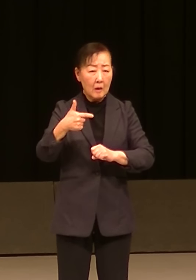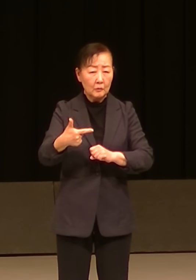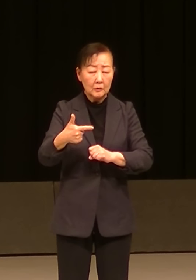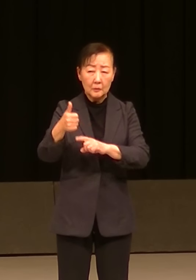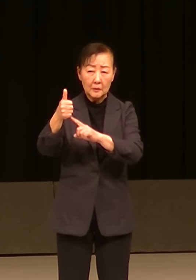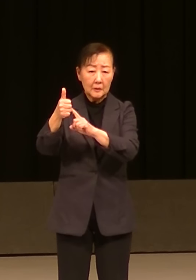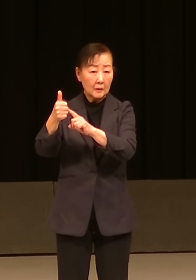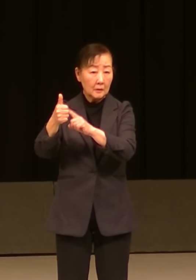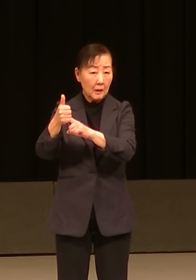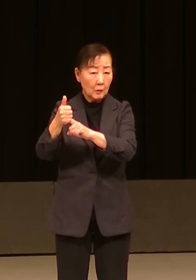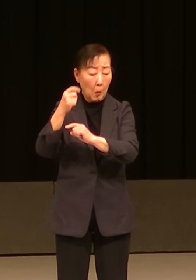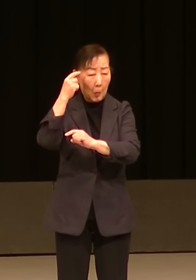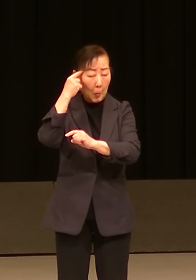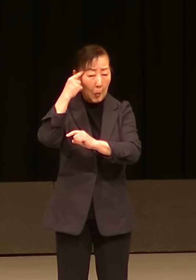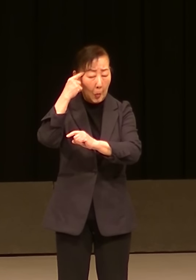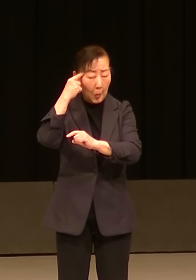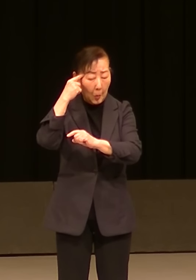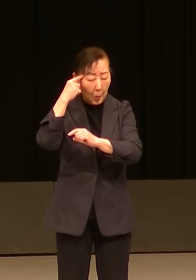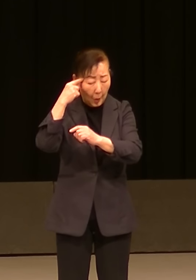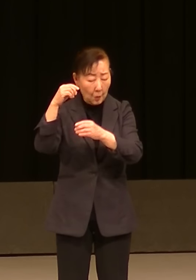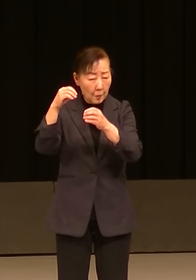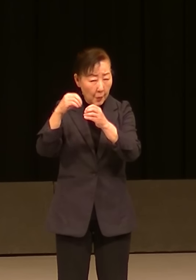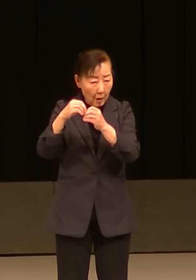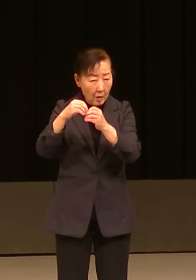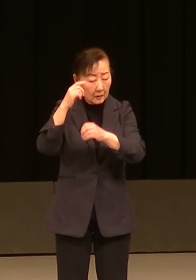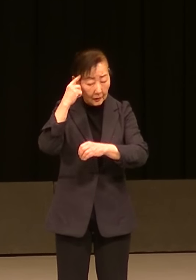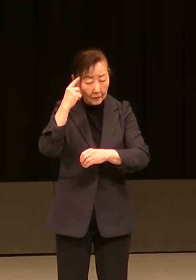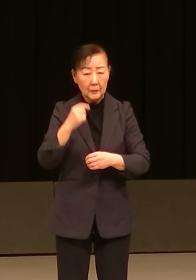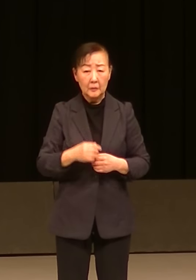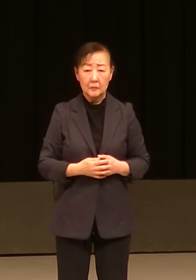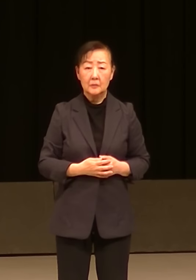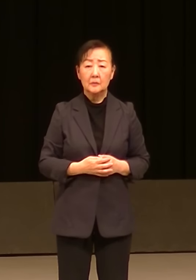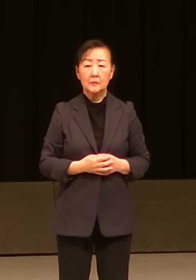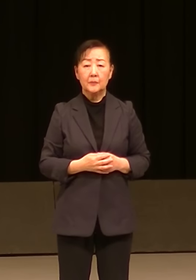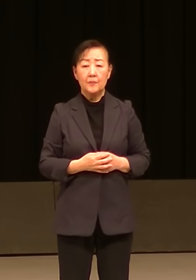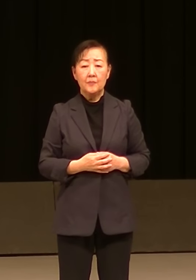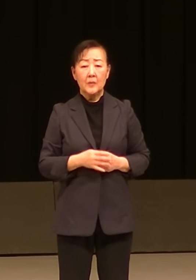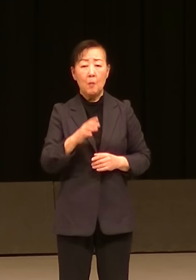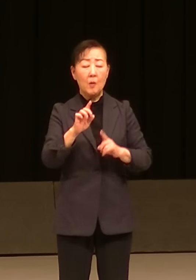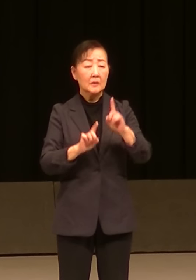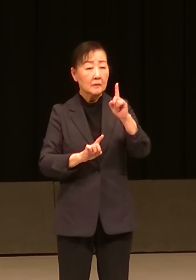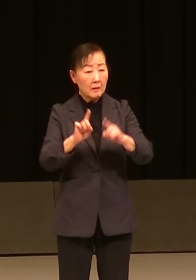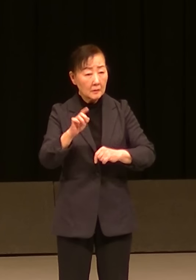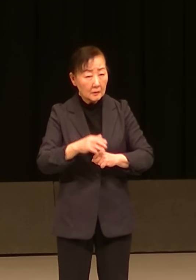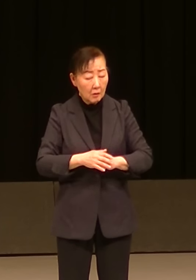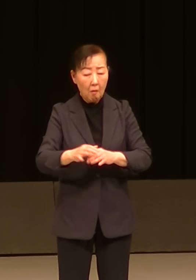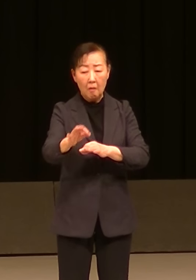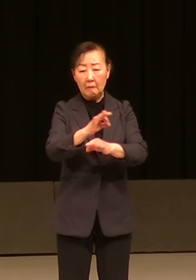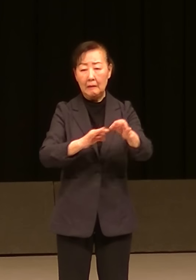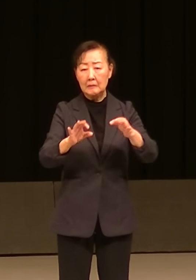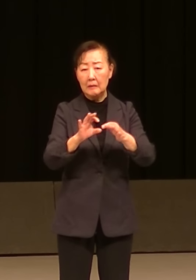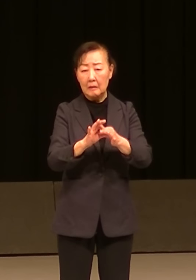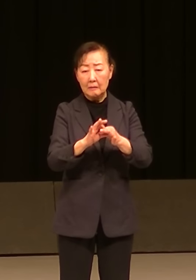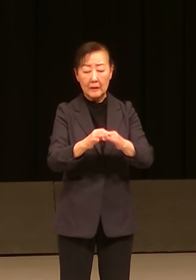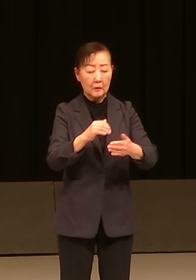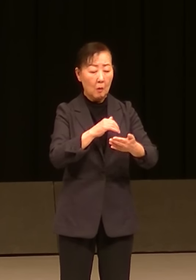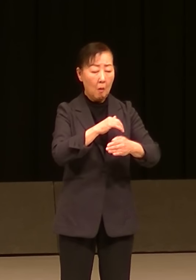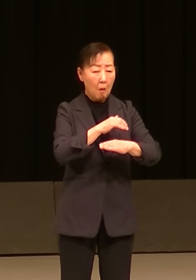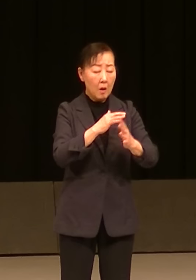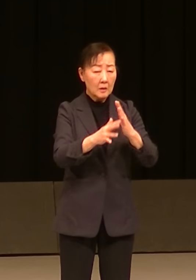識にも重なってくるものだと思います。が、いずれにせよ、この経済関係と戦略性